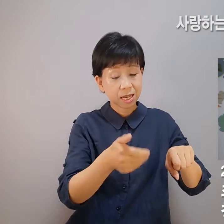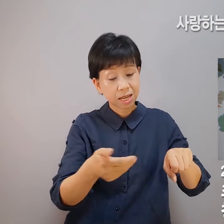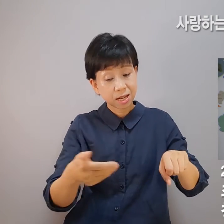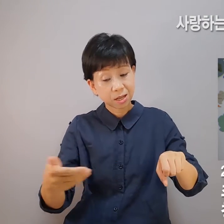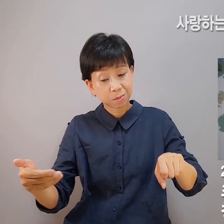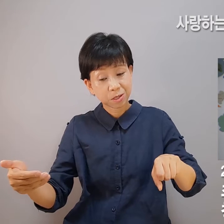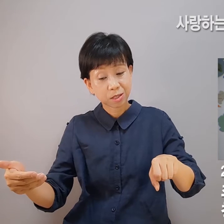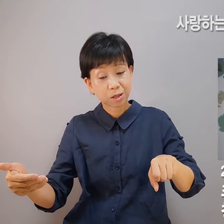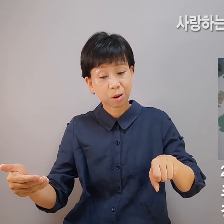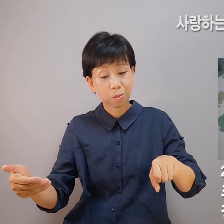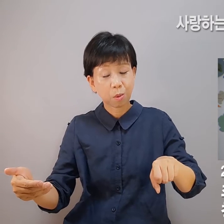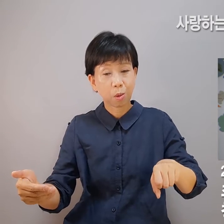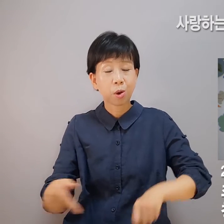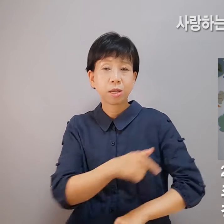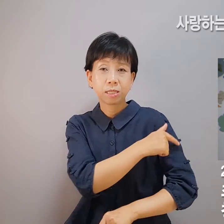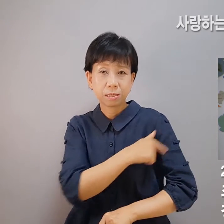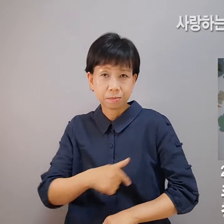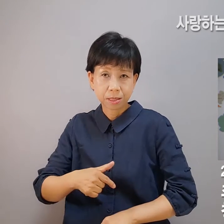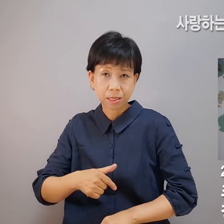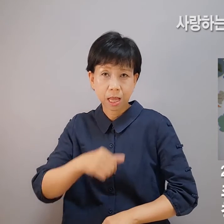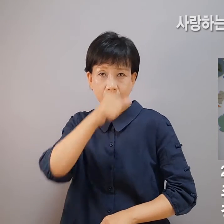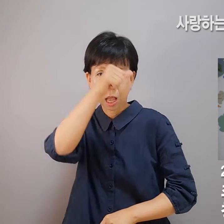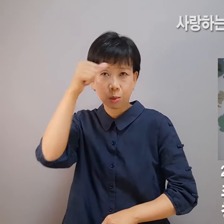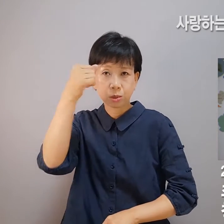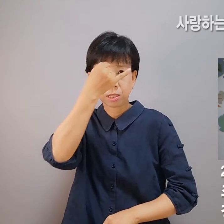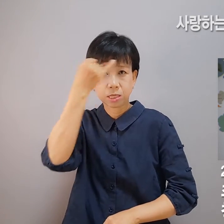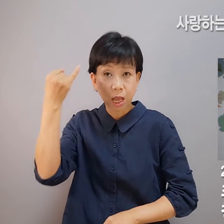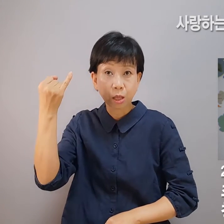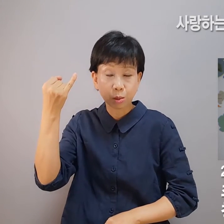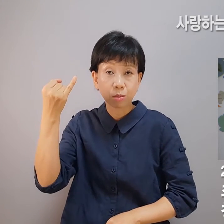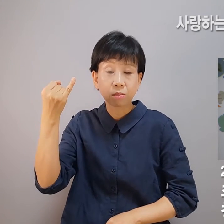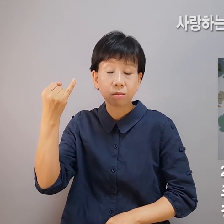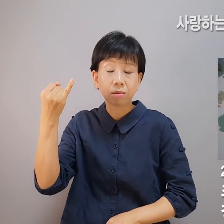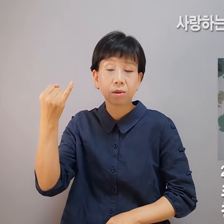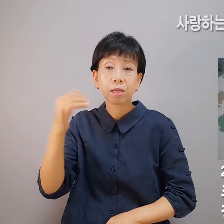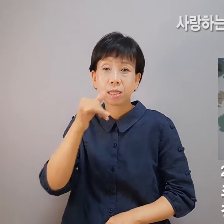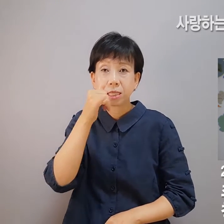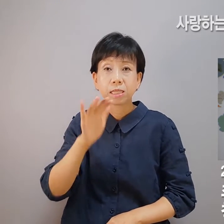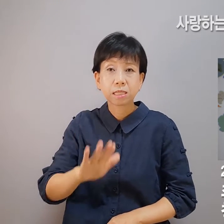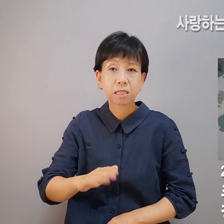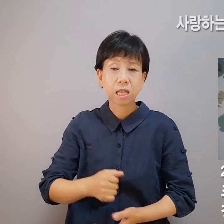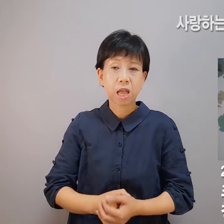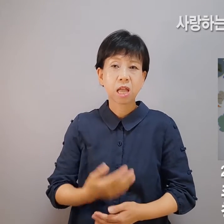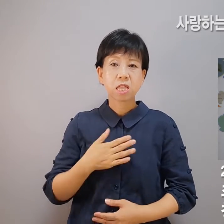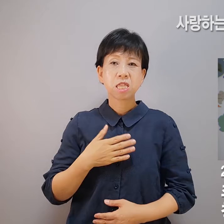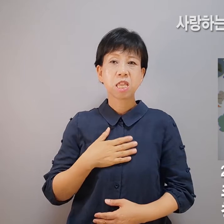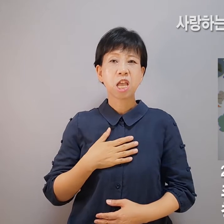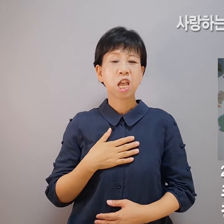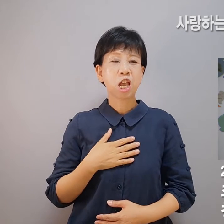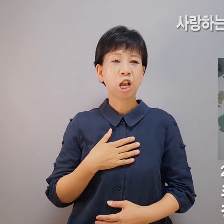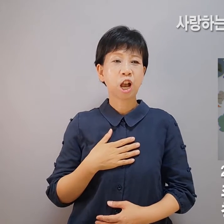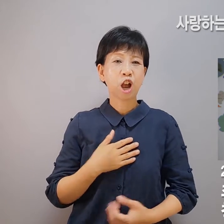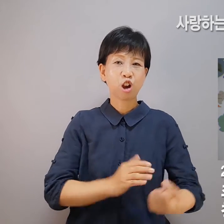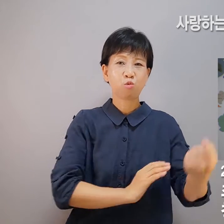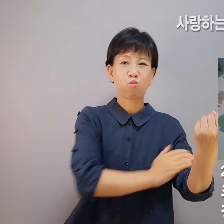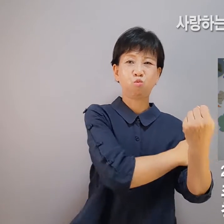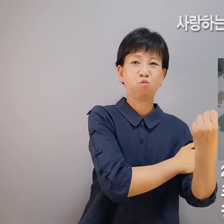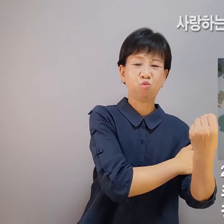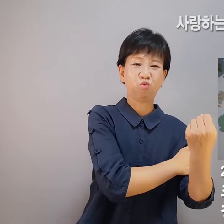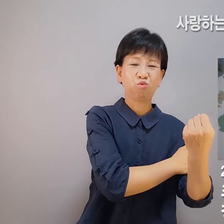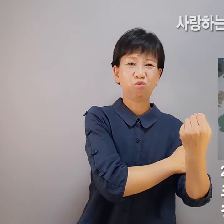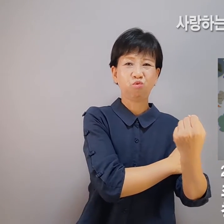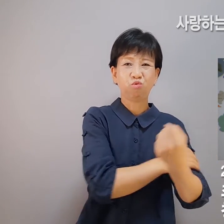직분이 있죠. 그래서 내 권리를 주장하는 경우가 있는 거예요. 그래서 권리를 주장하는 게 아니고 그